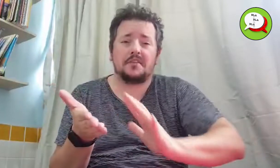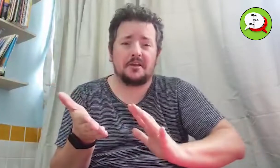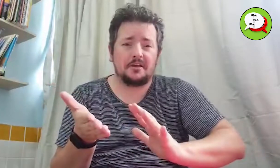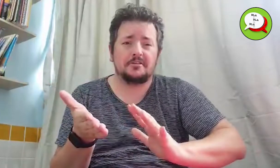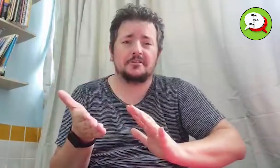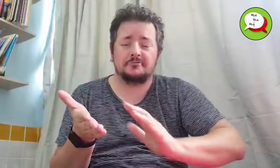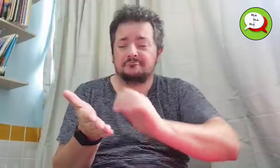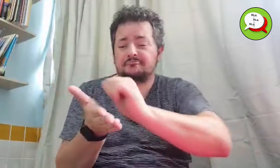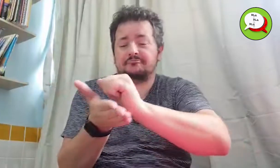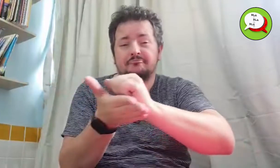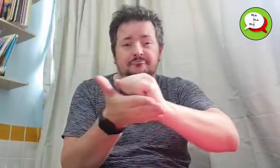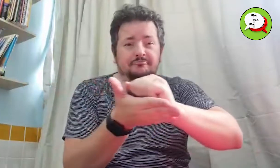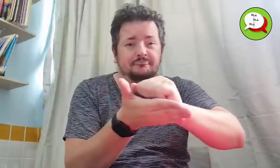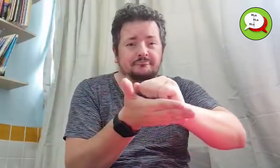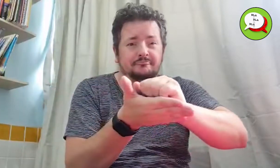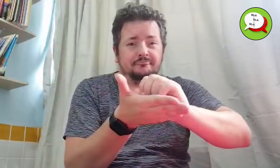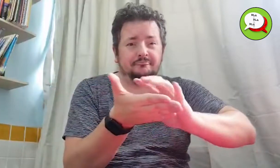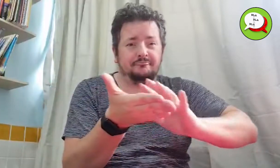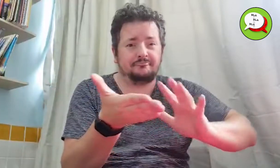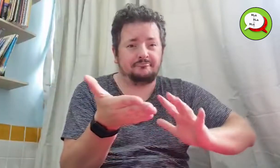baixo, abrindo a mão. Atividade.